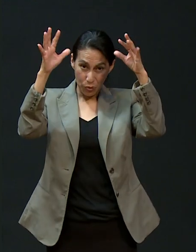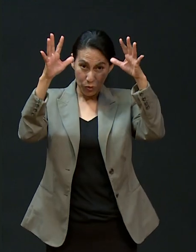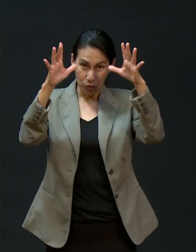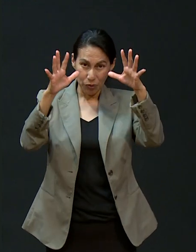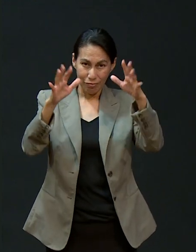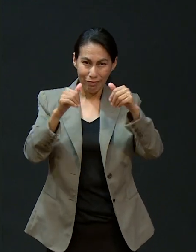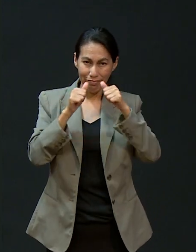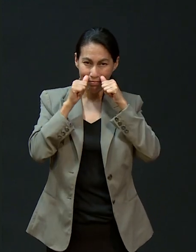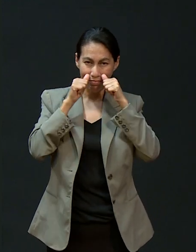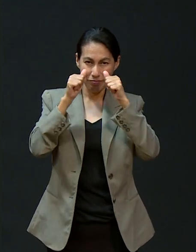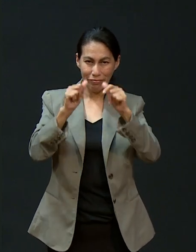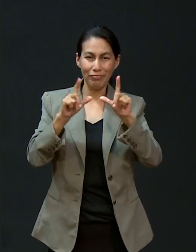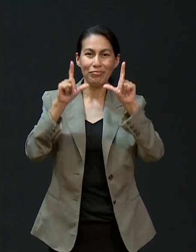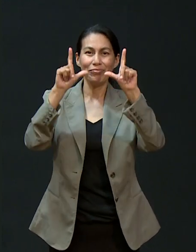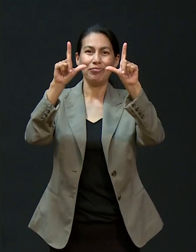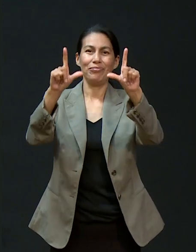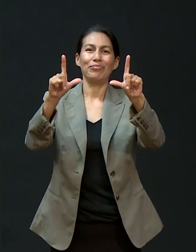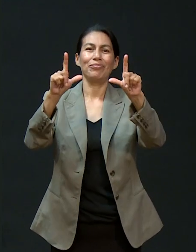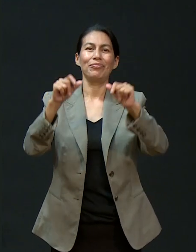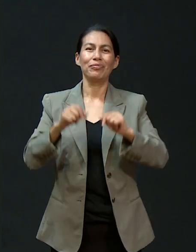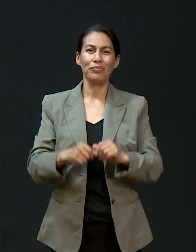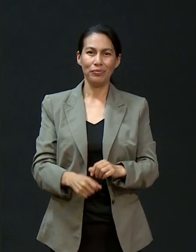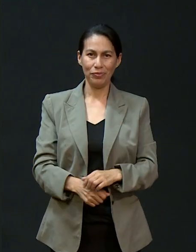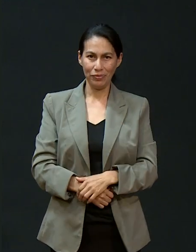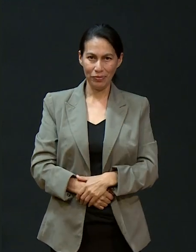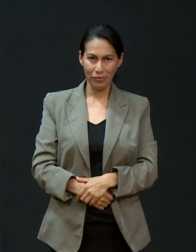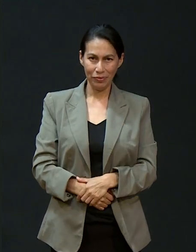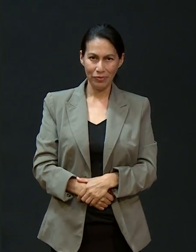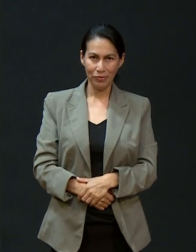ilumine al mundo entero. Escuchemos.